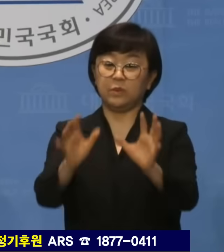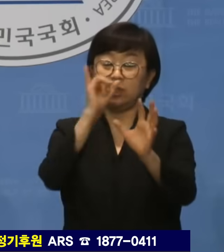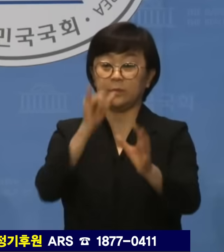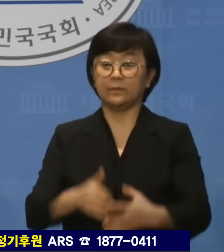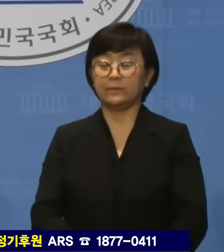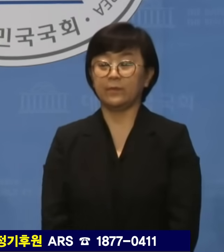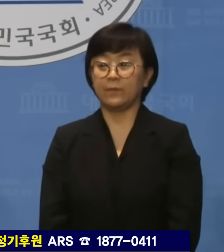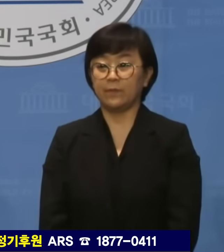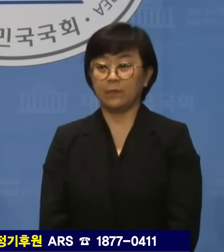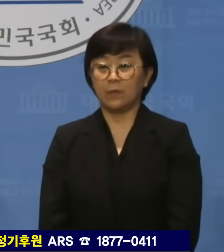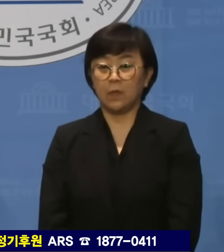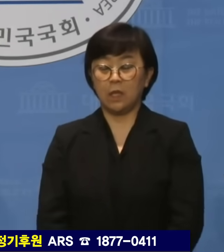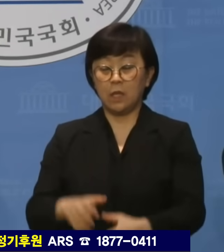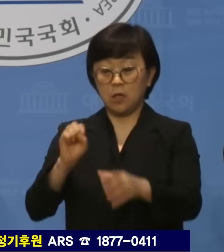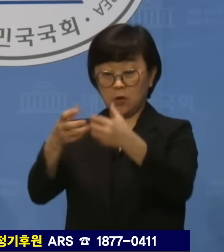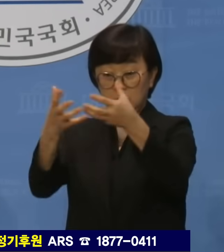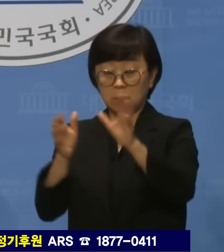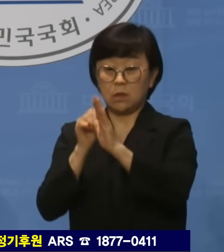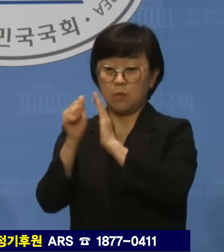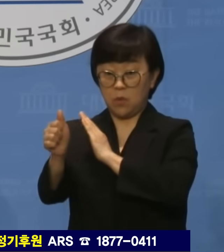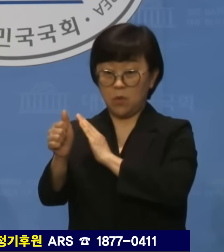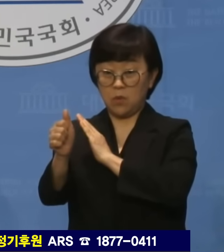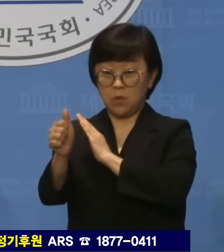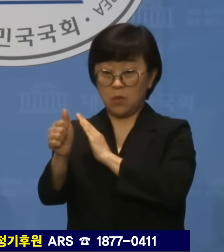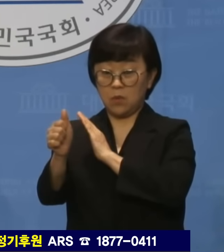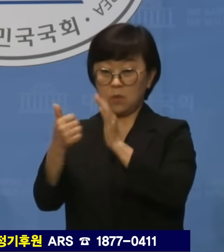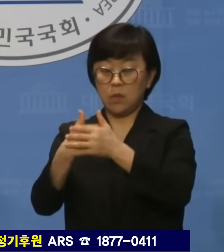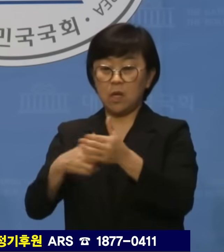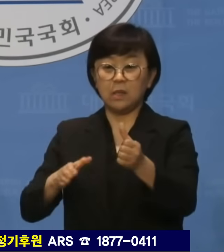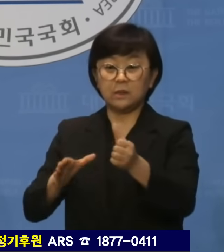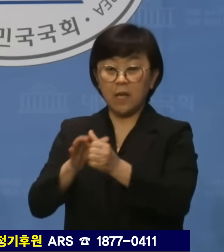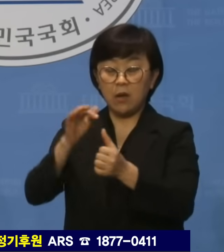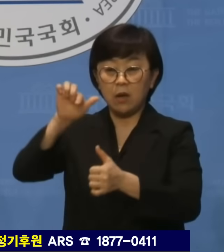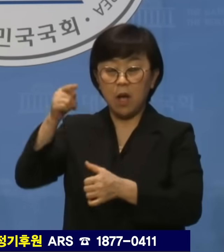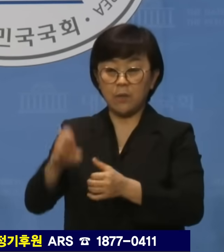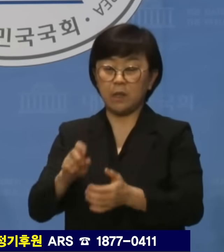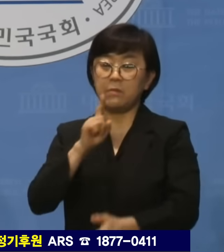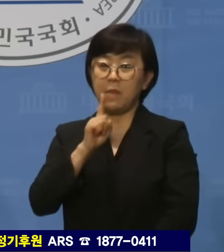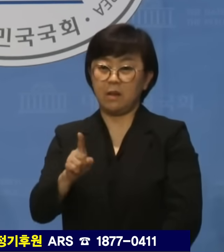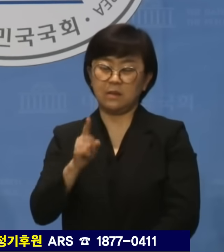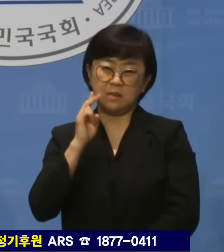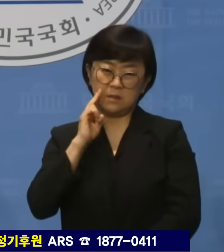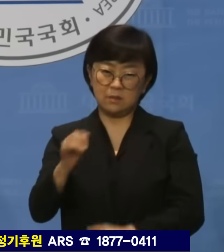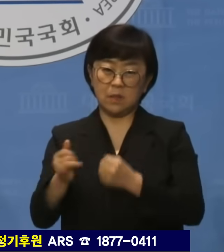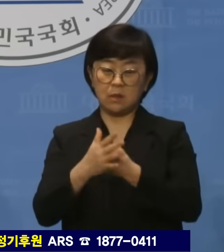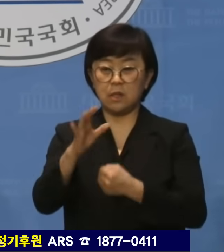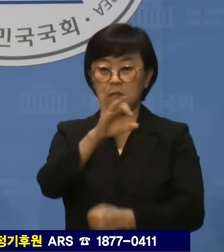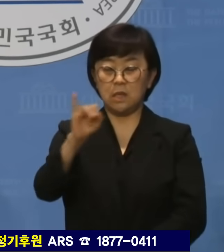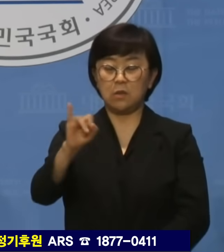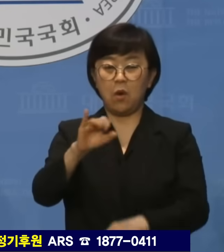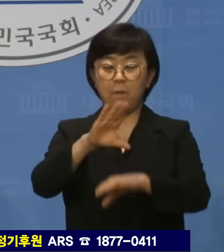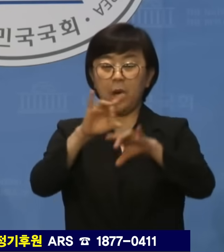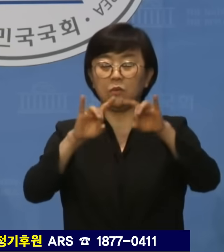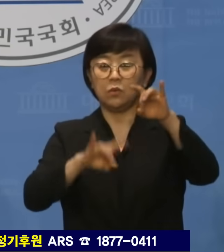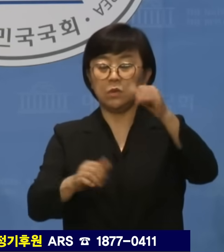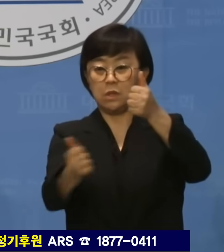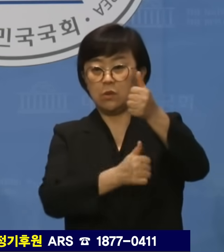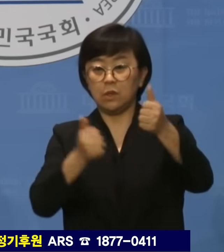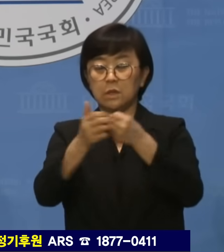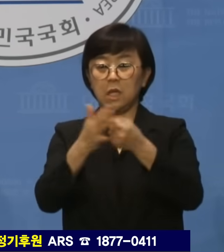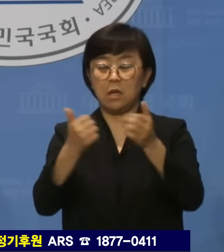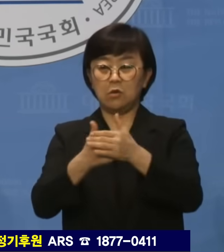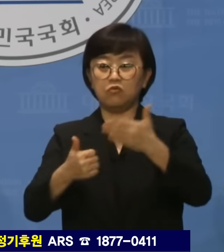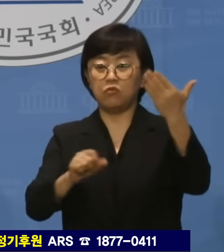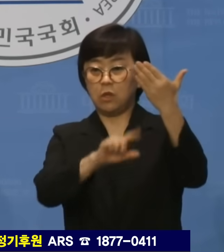나섰습니다. 집권여당 대표가 사형감이라는 극언을 쏟아내고 이동관 방통위원장은